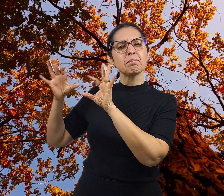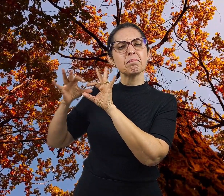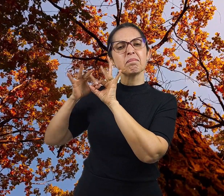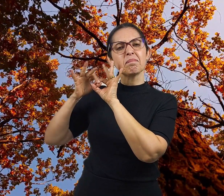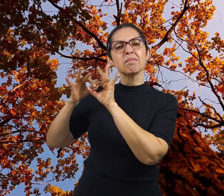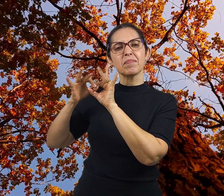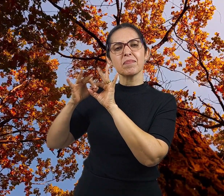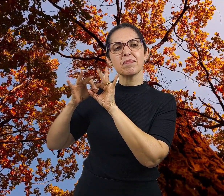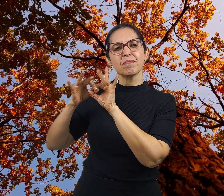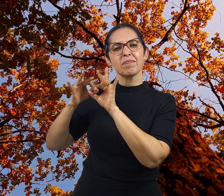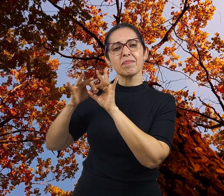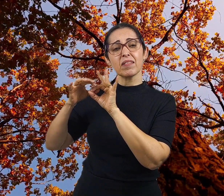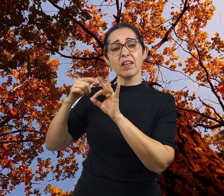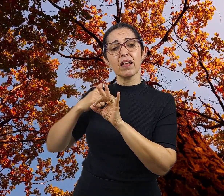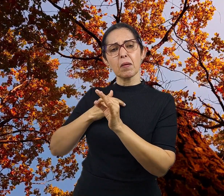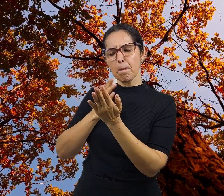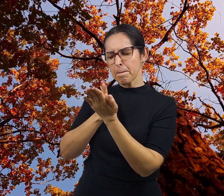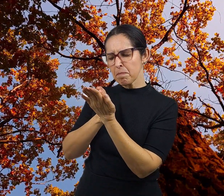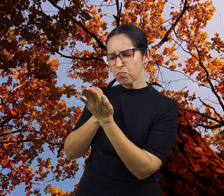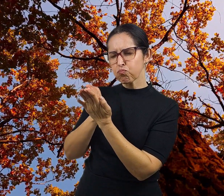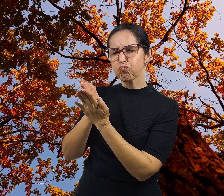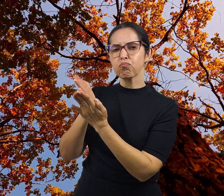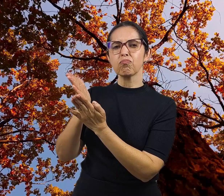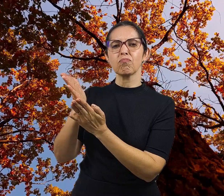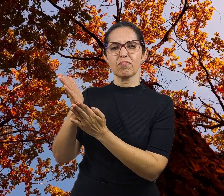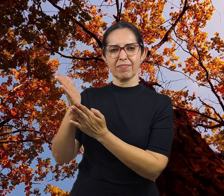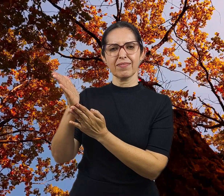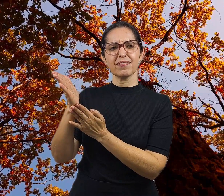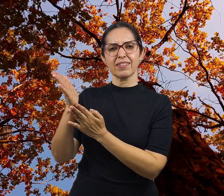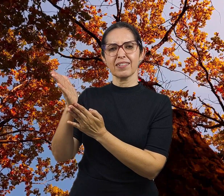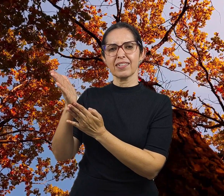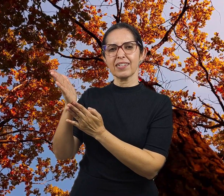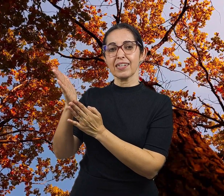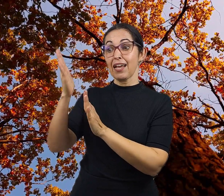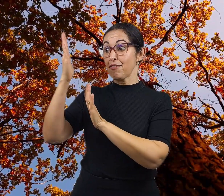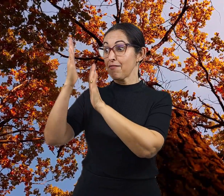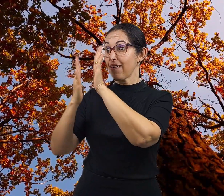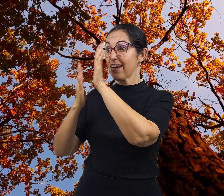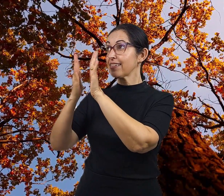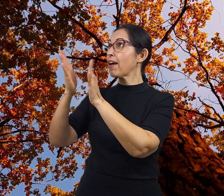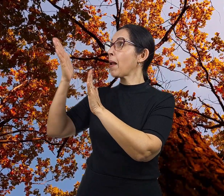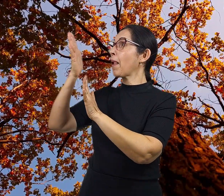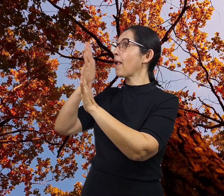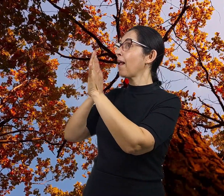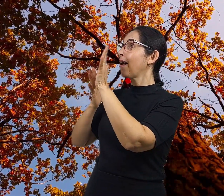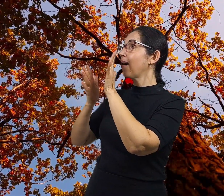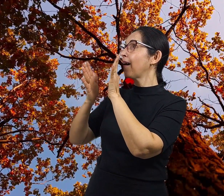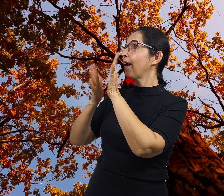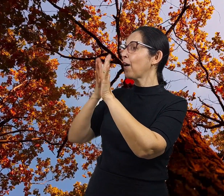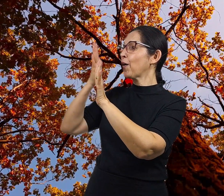espiritualmente falando. O Senhor quer conversar conosco face a face. Já não vos chamo servos, mas vos